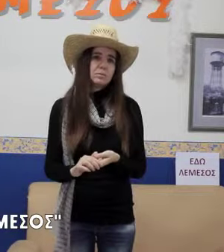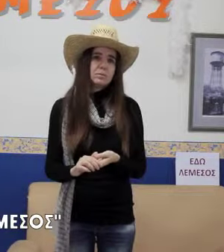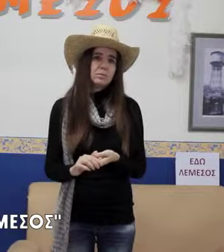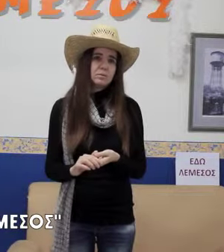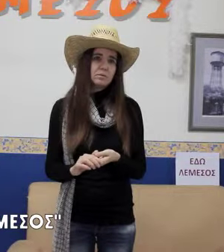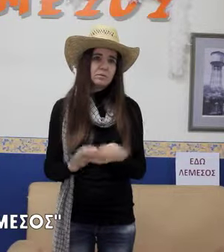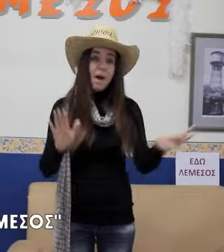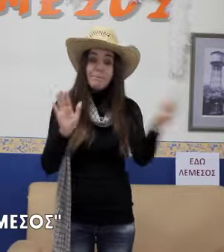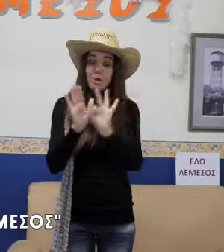επιλογής